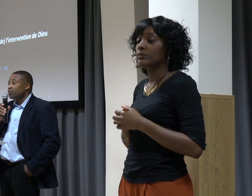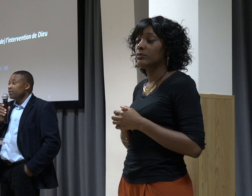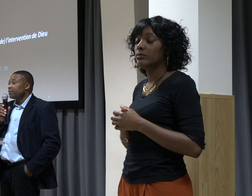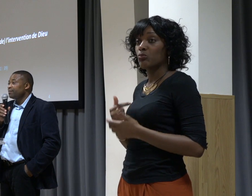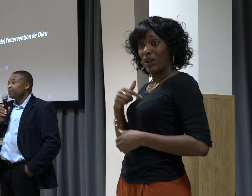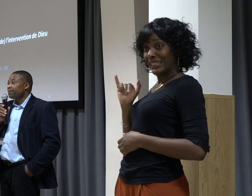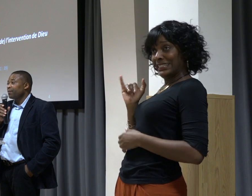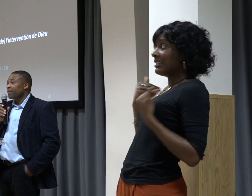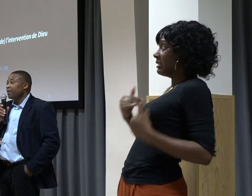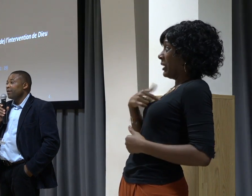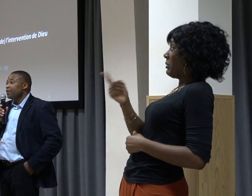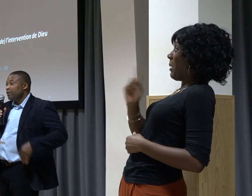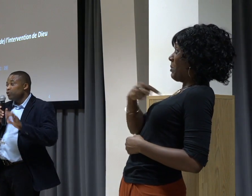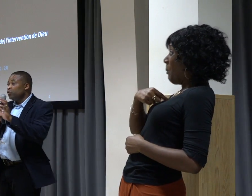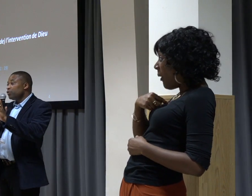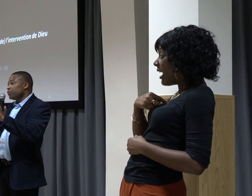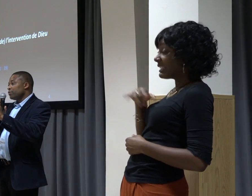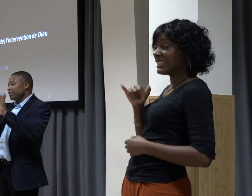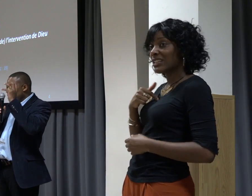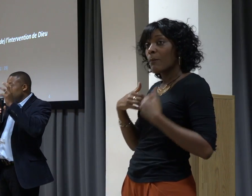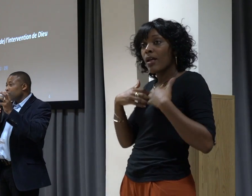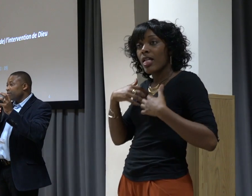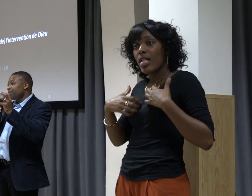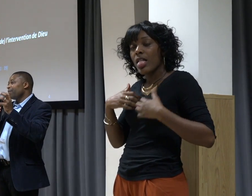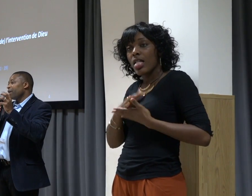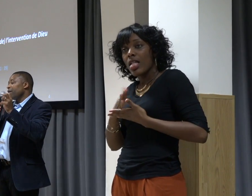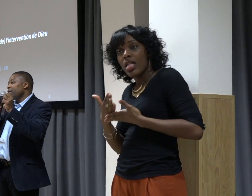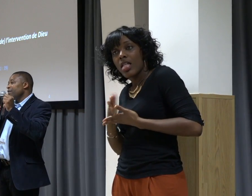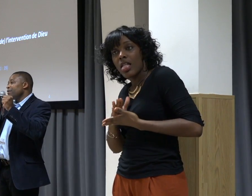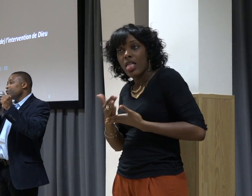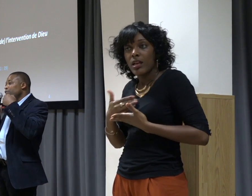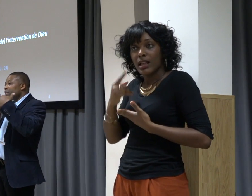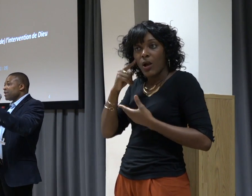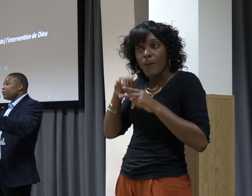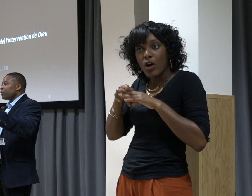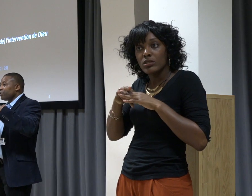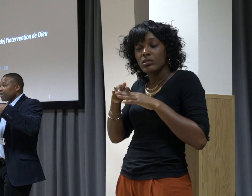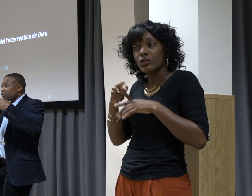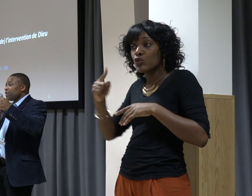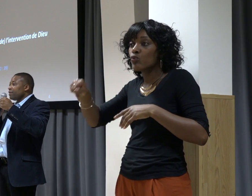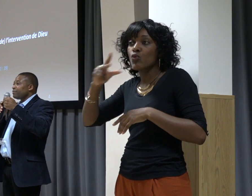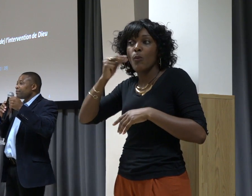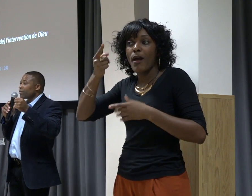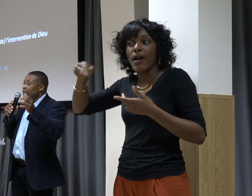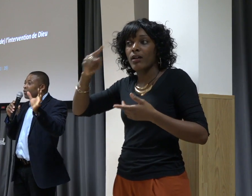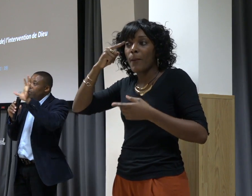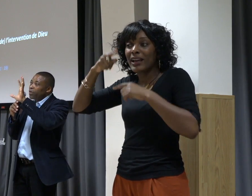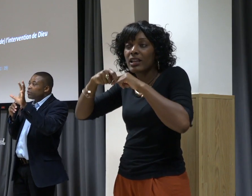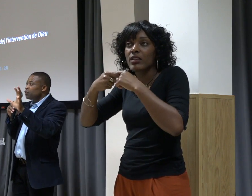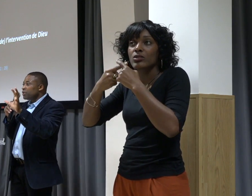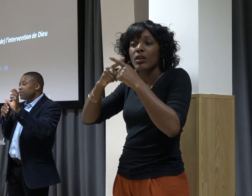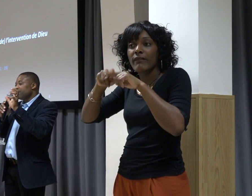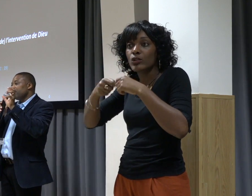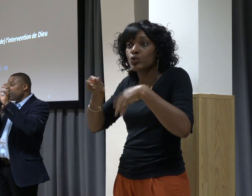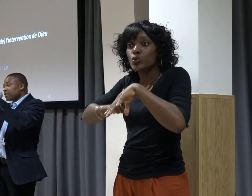Qui suis-je? Le doute, les questions. Nous sommes des êtres raisonnés. On regarde